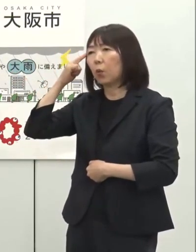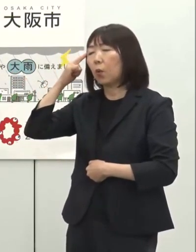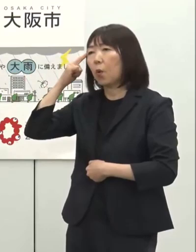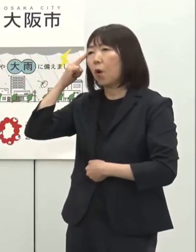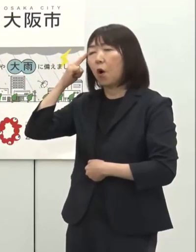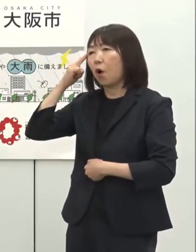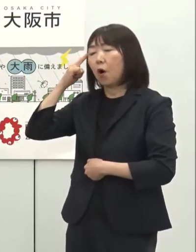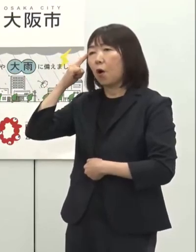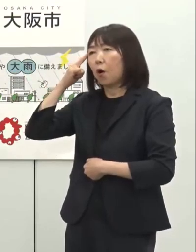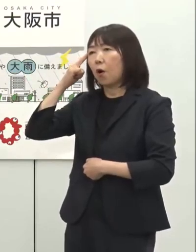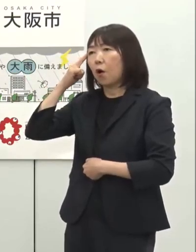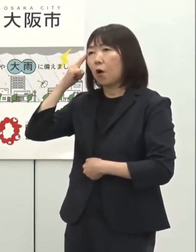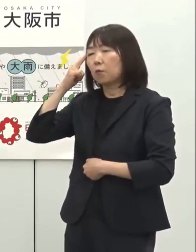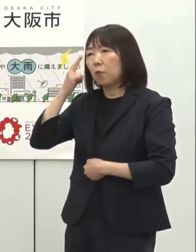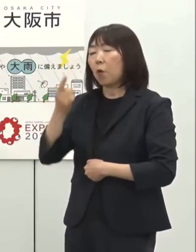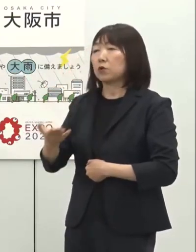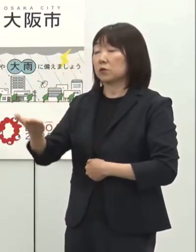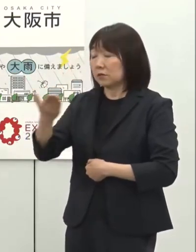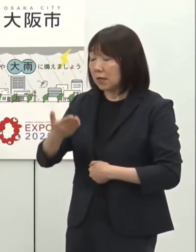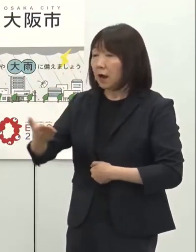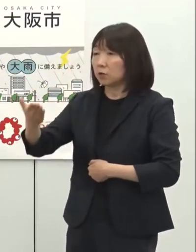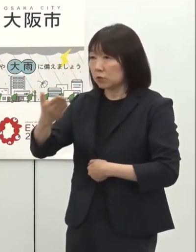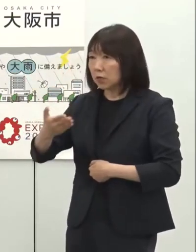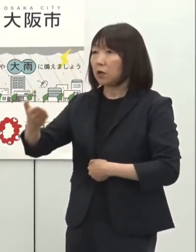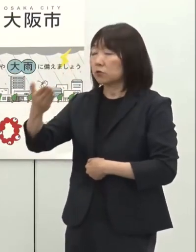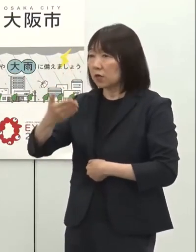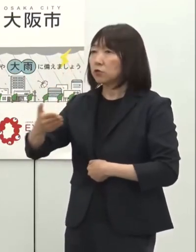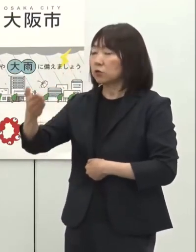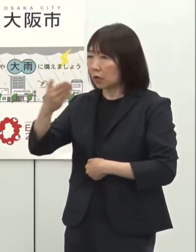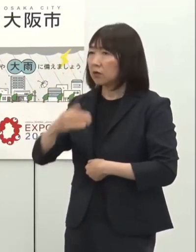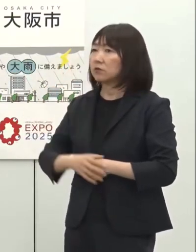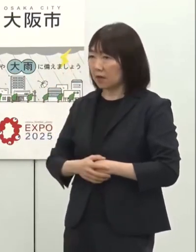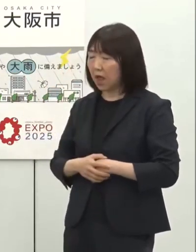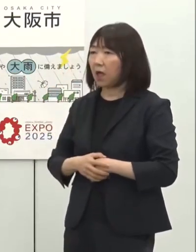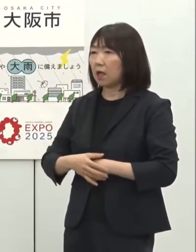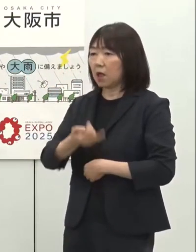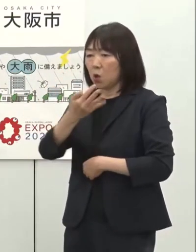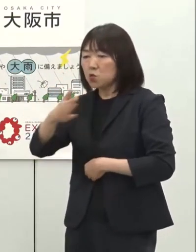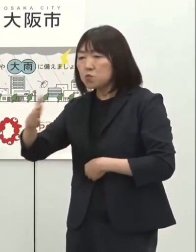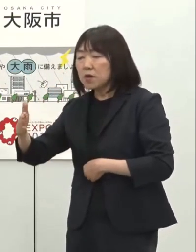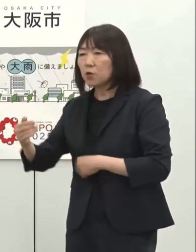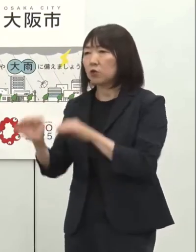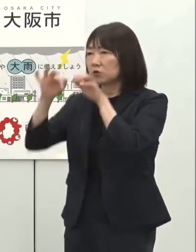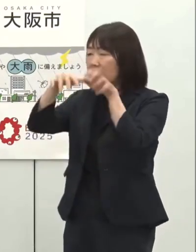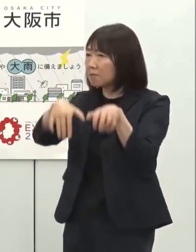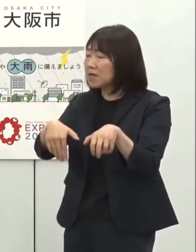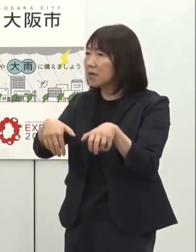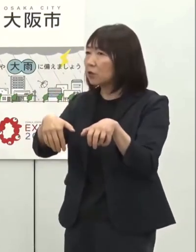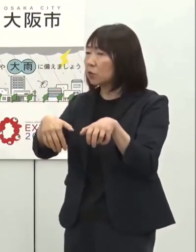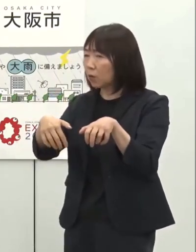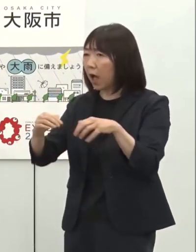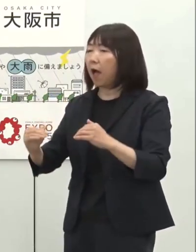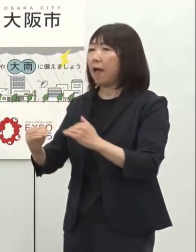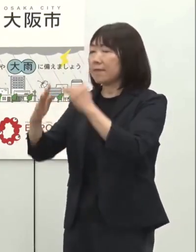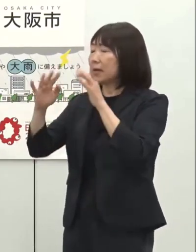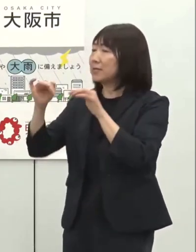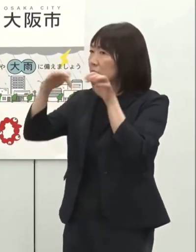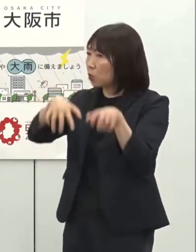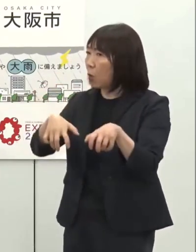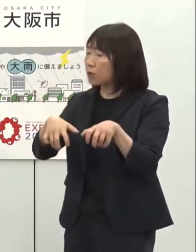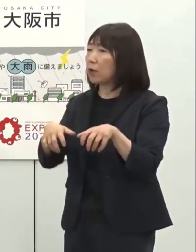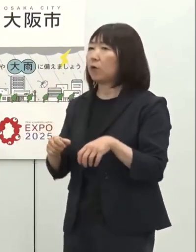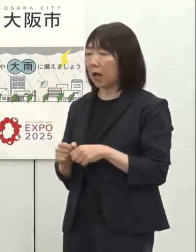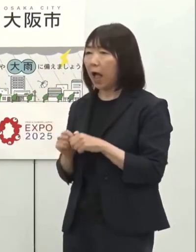震度や時間帯や津波、海の高さで津波高潮の来る想定、南海トラフなの